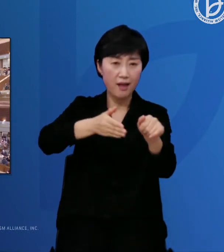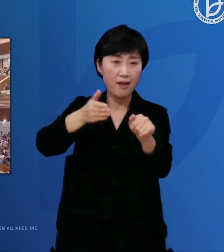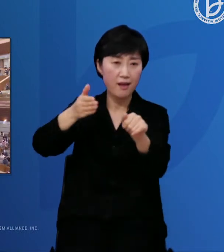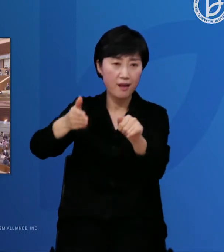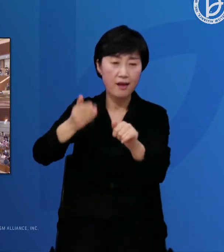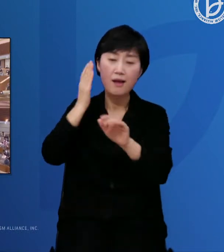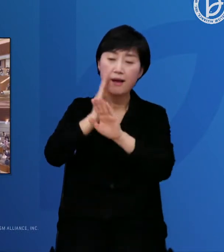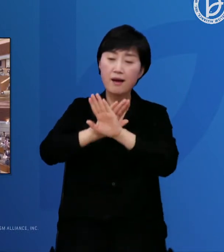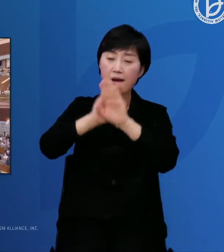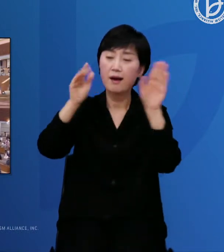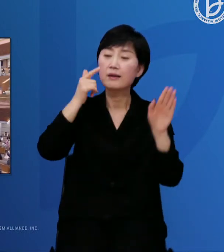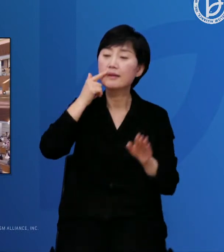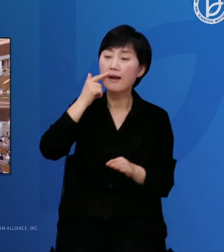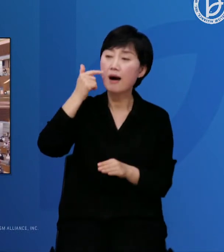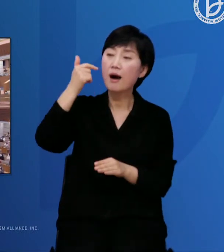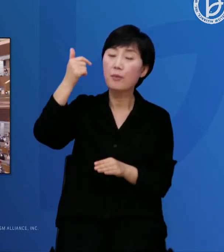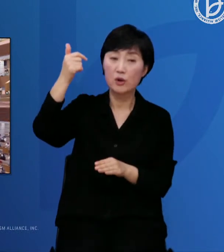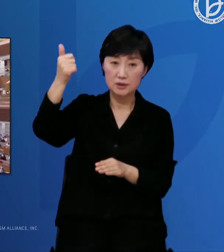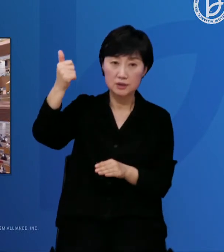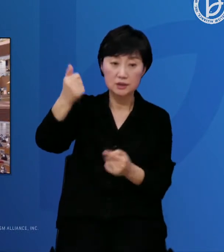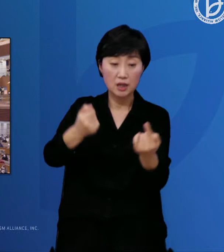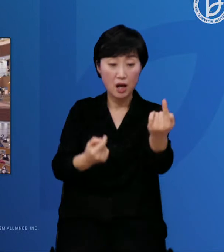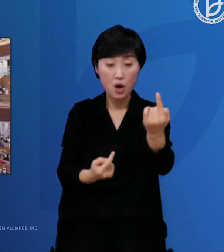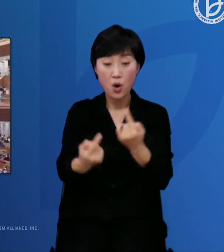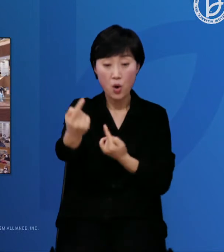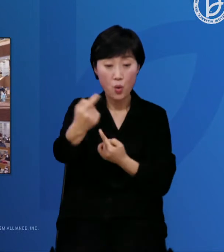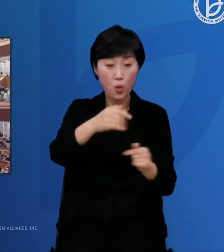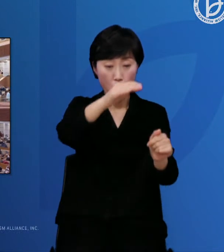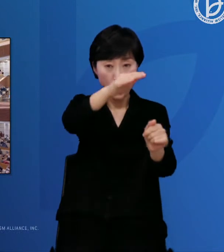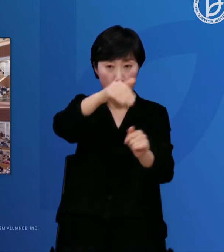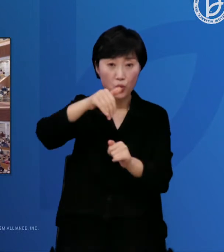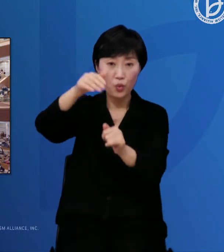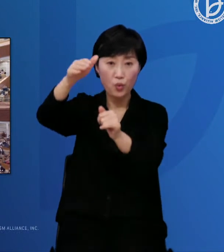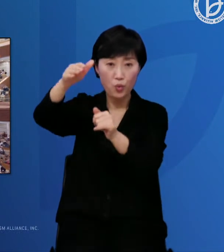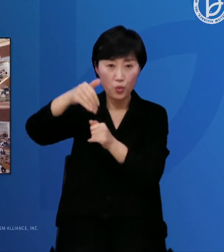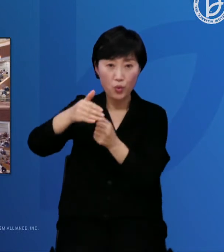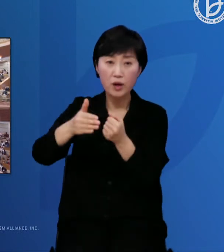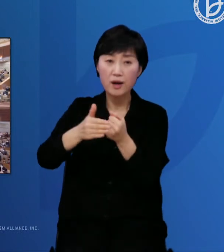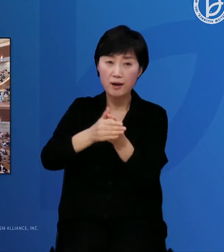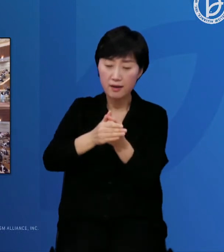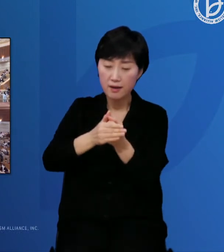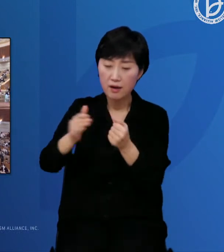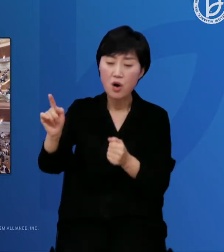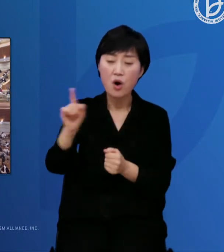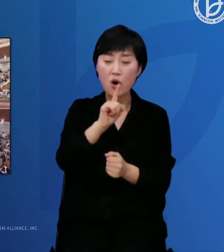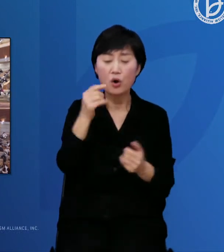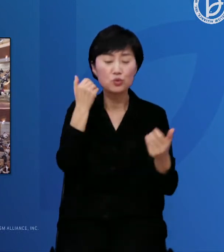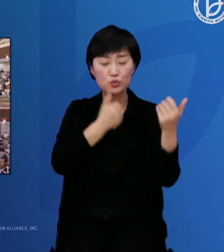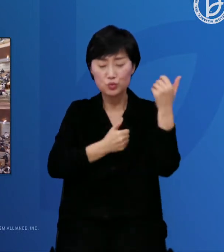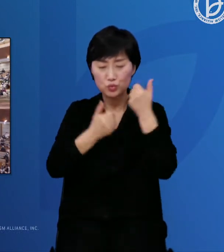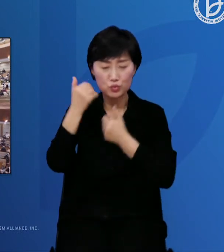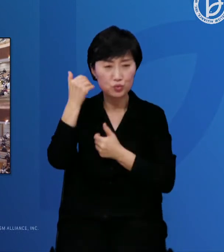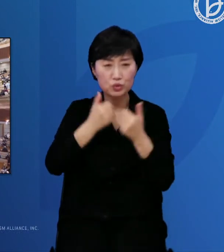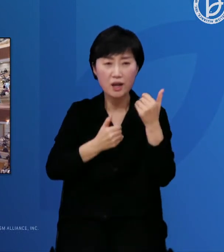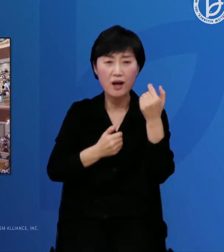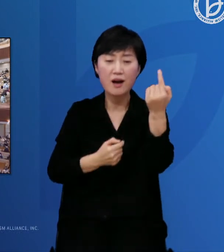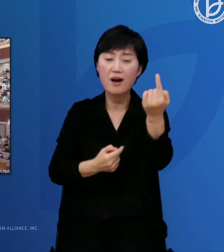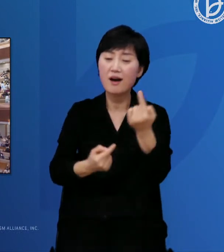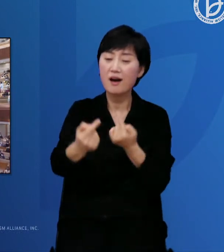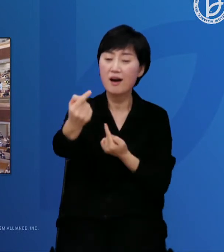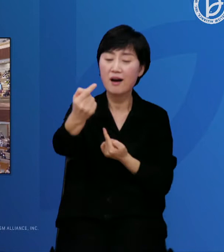들으라. 하늘 아버지가 오라 하시니 어느